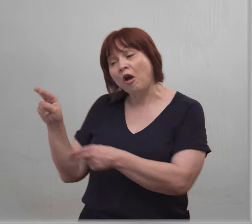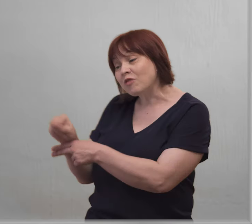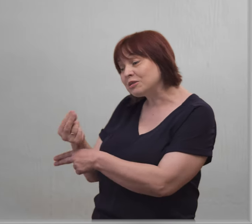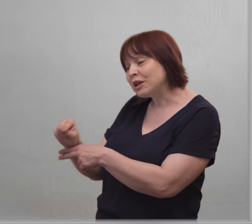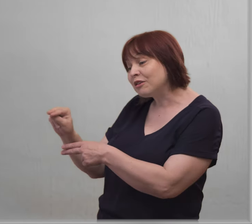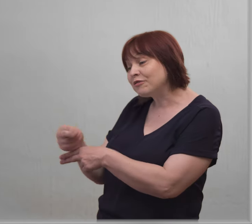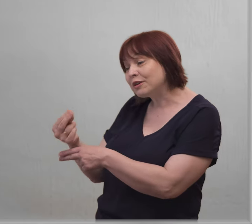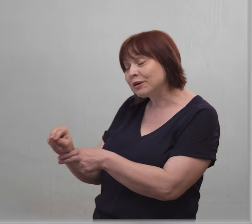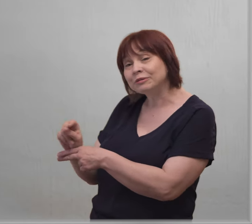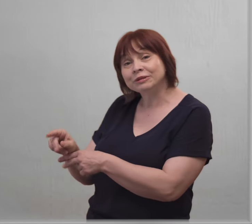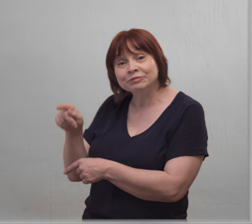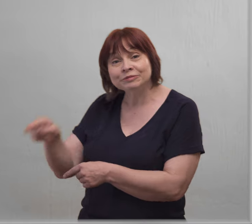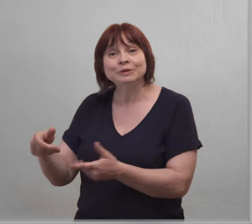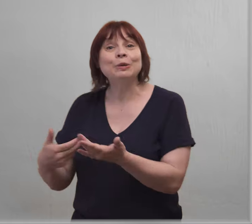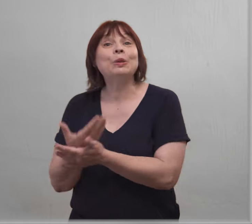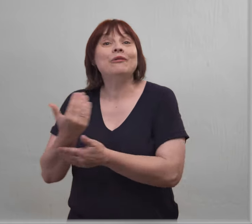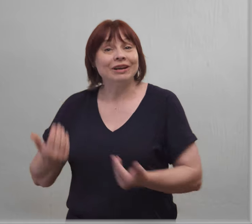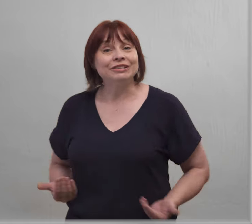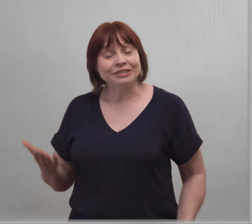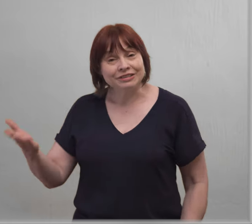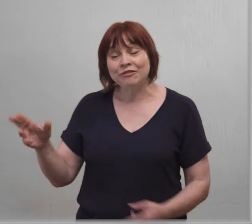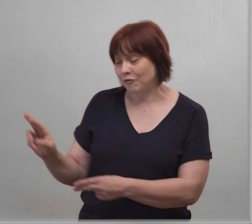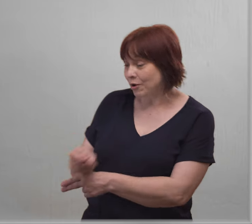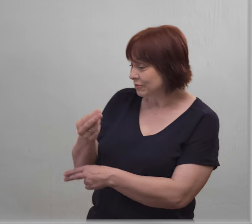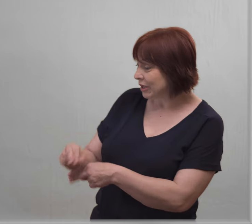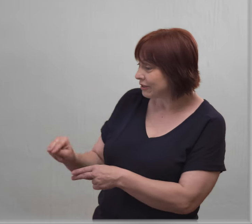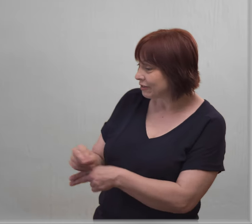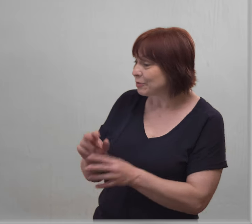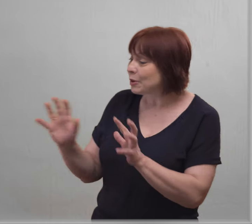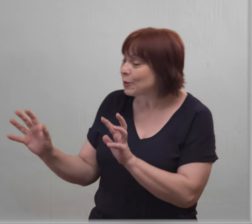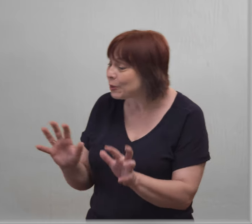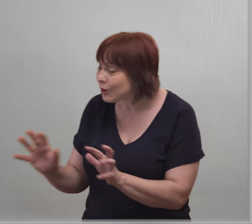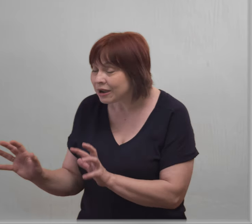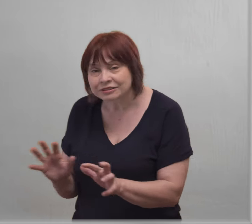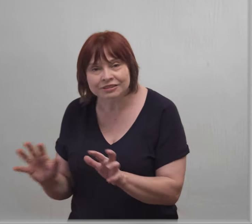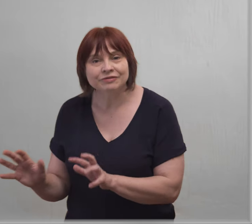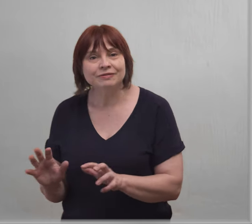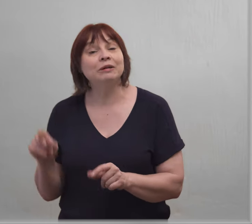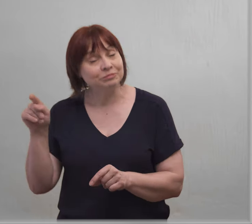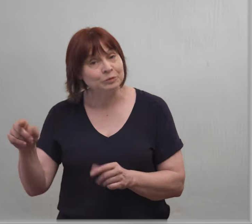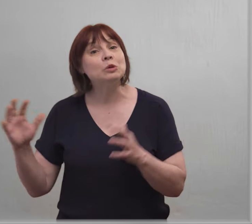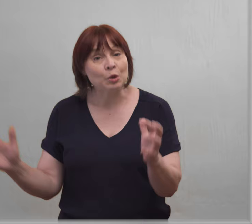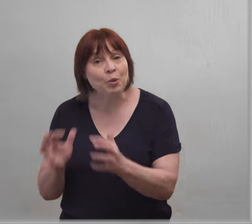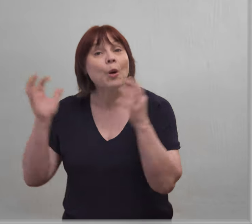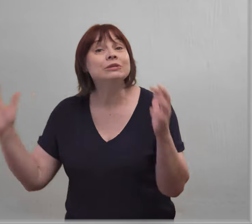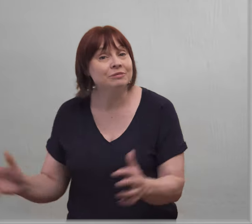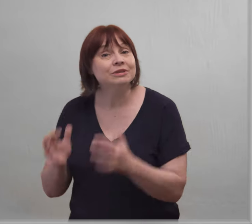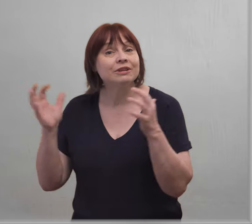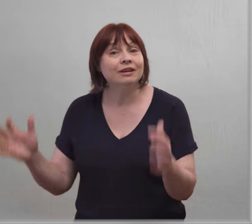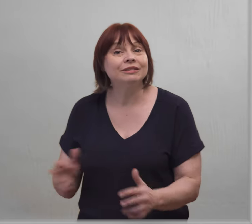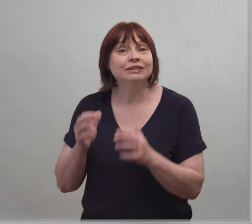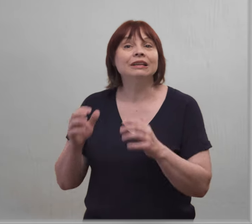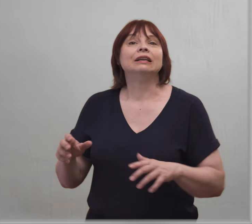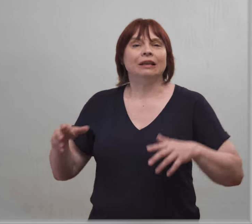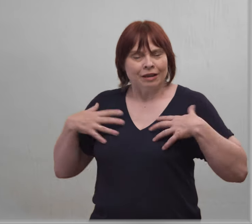творение. Через нас рождается новая жизнь, мы его воспитываем, мы за ним ухаживаем, мы заботимся о нем, мы вдыхаем